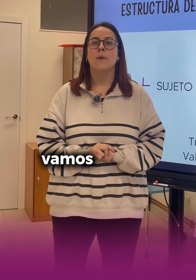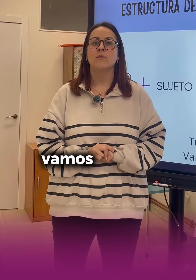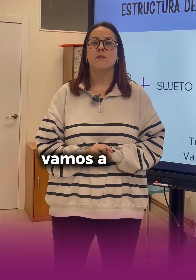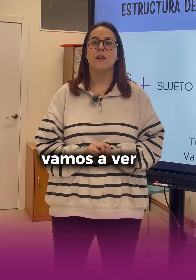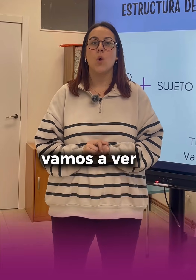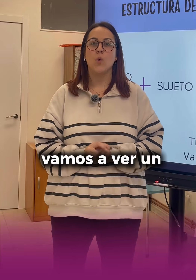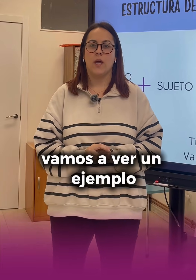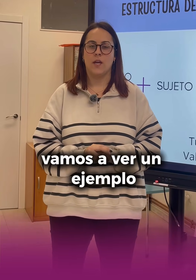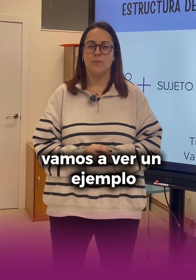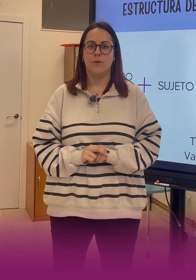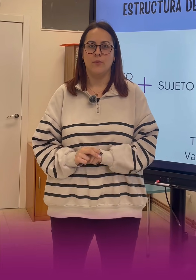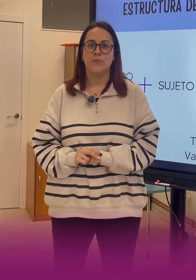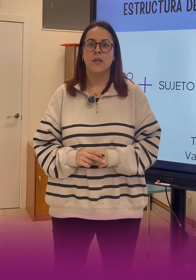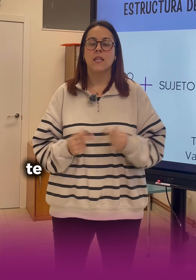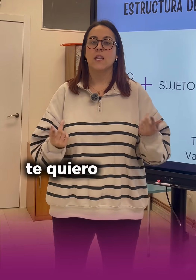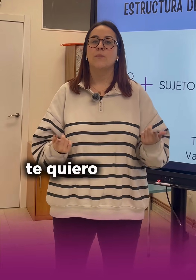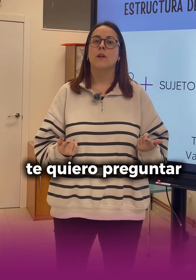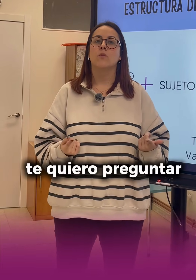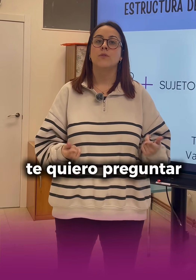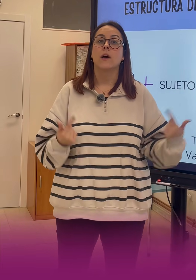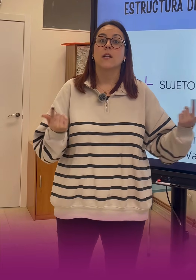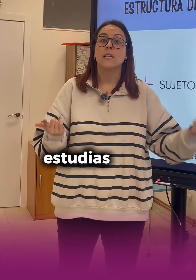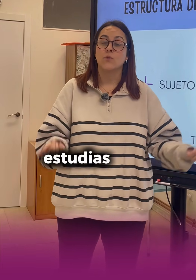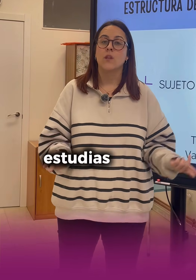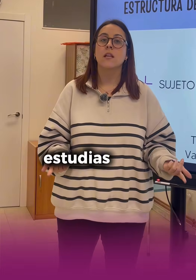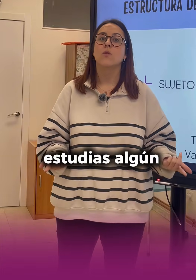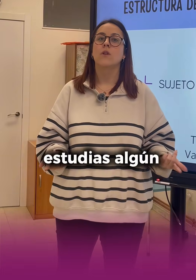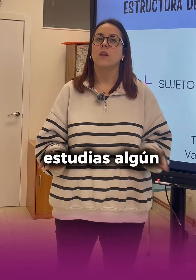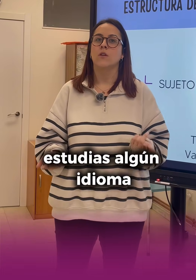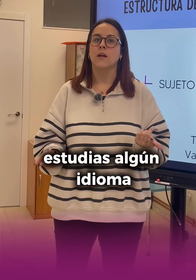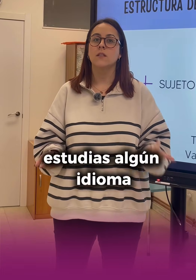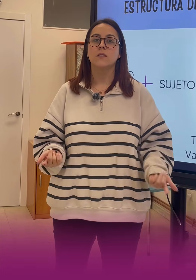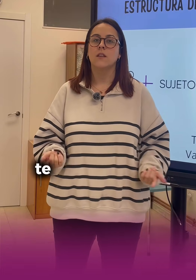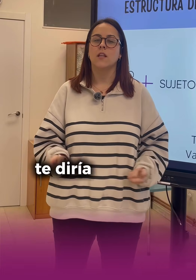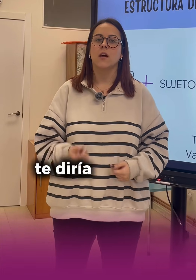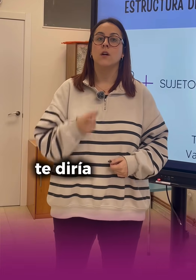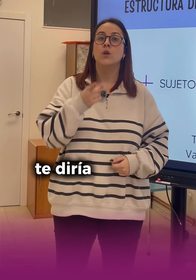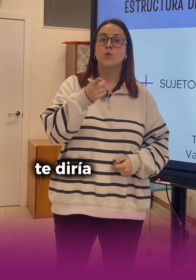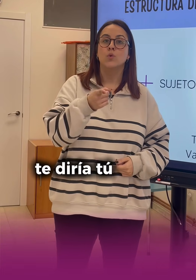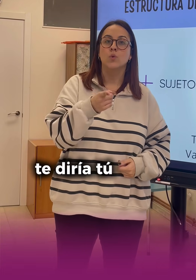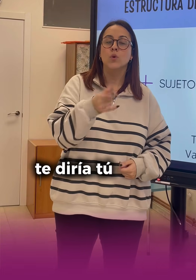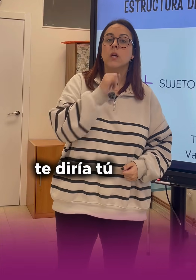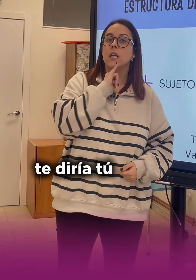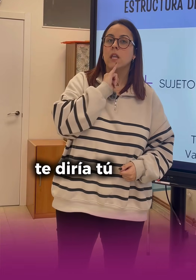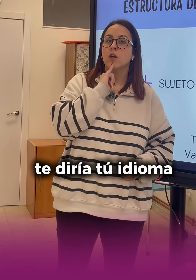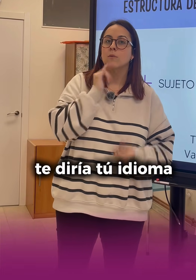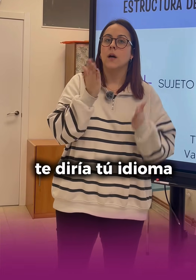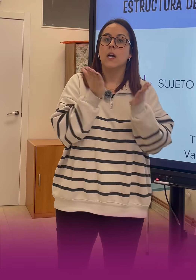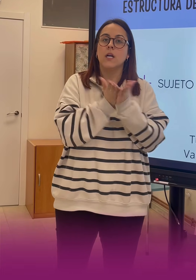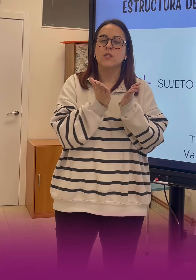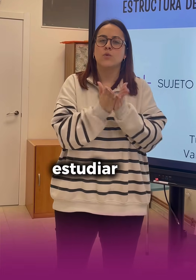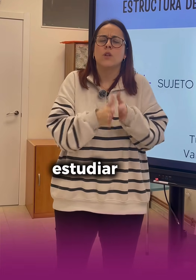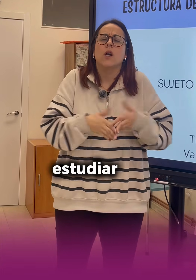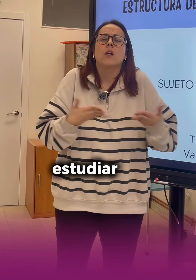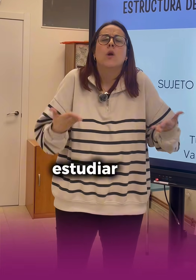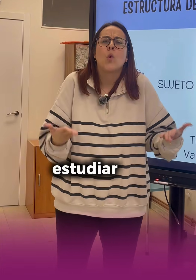a ver un ejemplo. Te quiero preguntar, ¿estudias algún idioma? Te diría, ¿tú, idioma, estudiar,